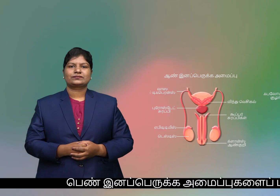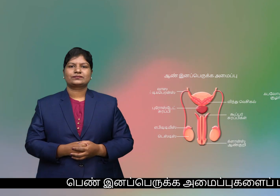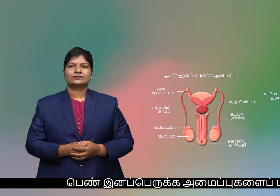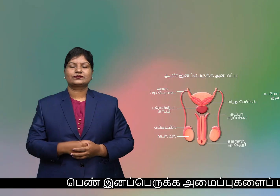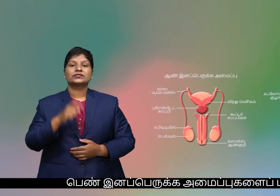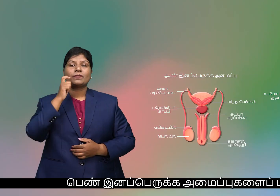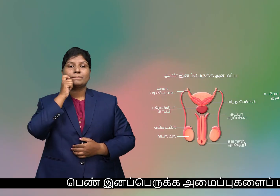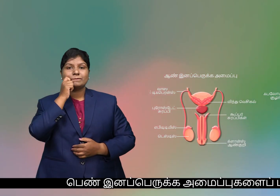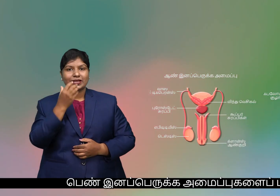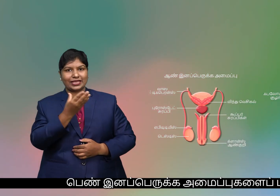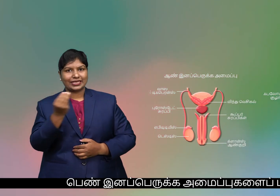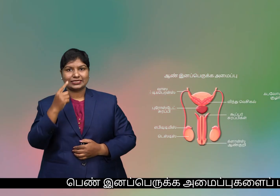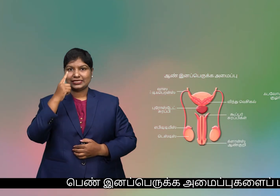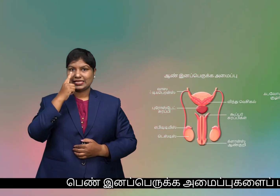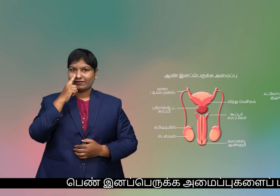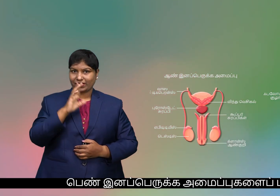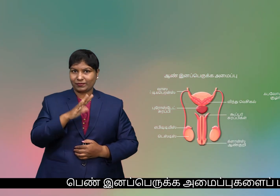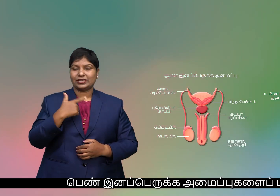பெண் இனப்பெருக்க அமைப்புகளைப் பற்றி